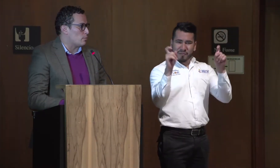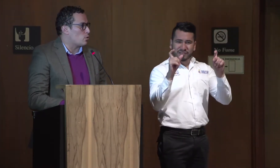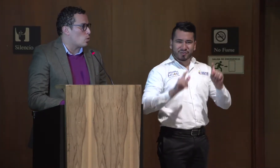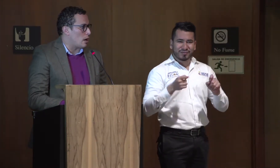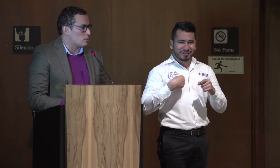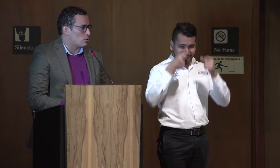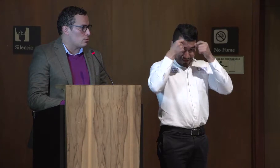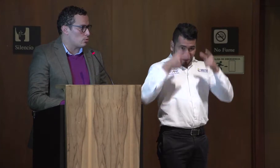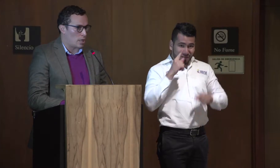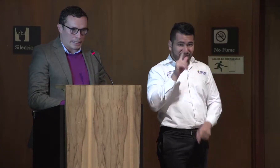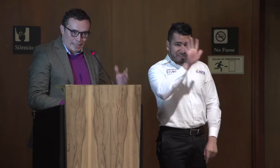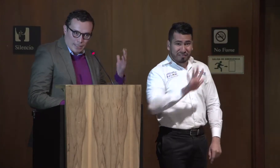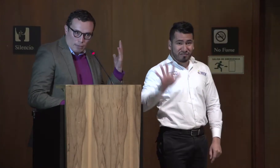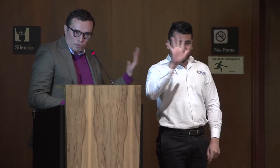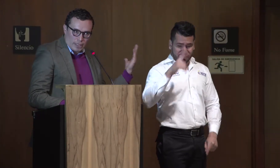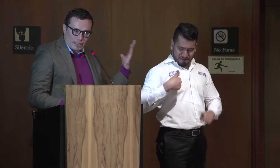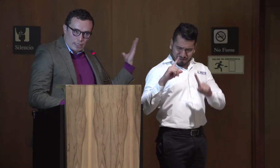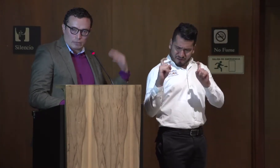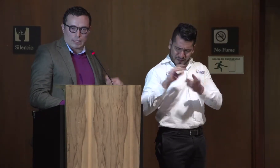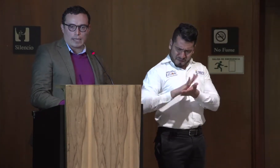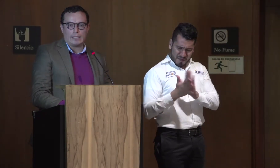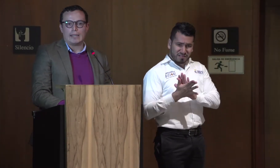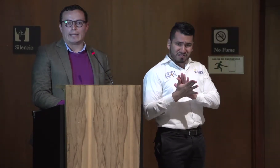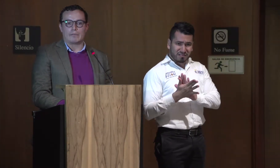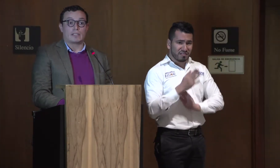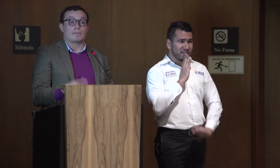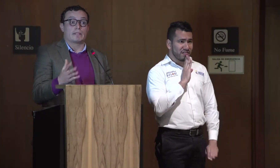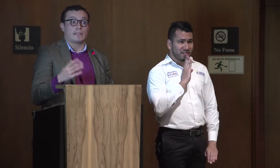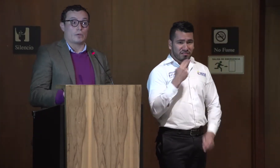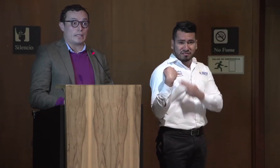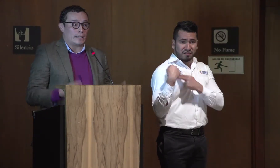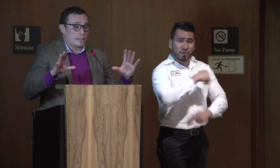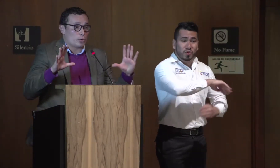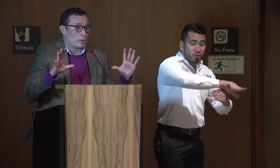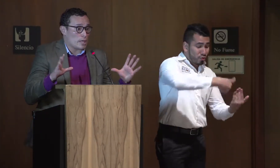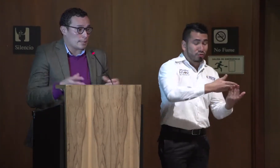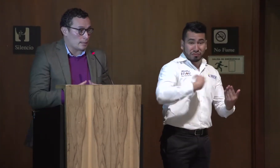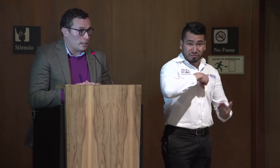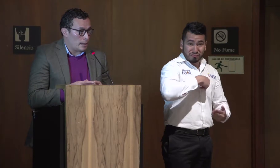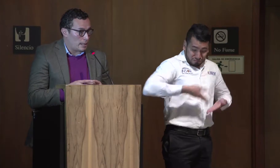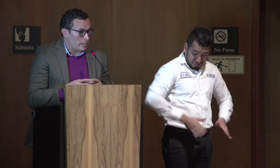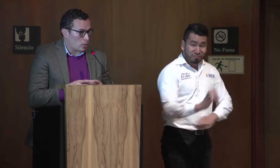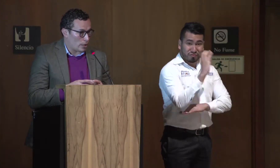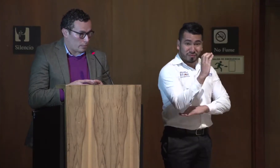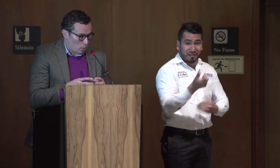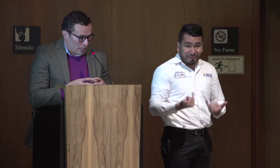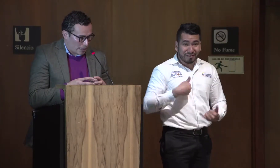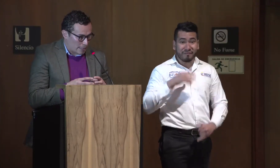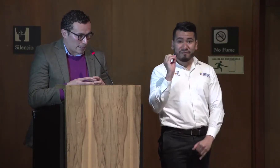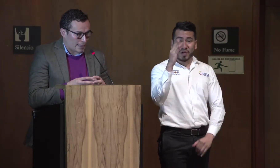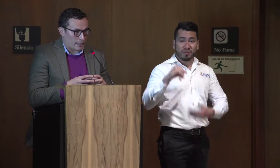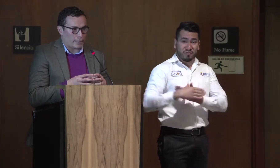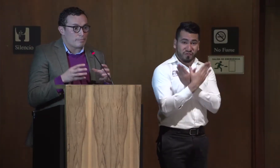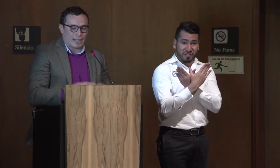que estamos convocados todos como ciudadanía y estamos presentando acá herramientas para hacer eso habilitante. Eso que hoy hace el Banco de la República